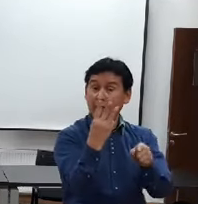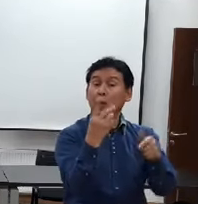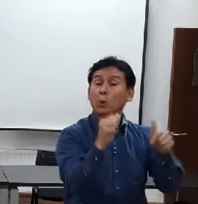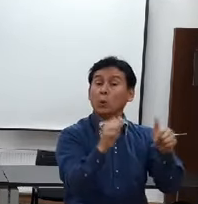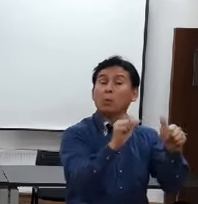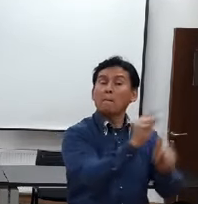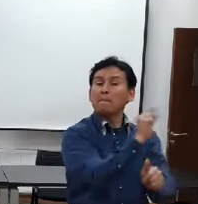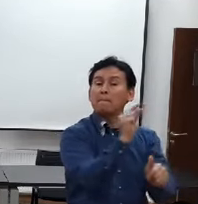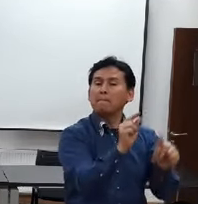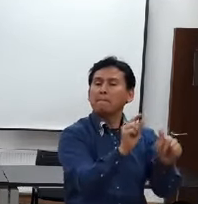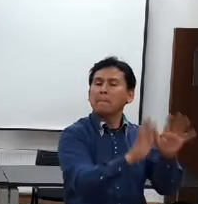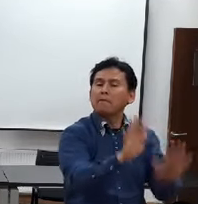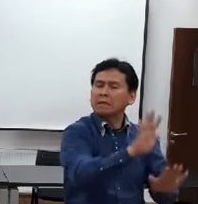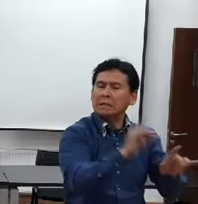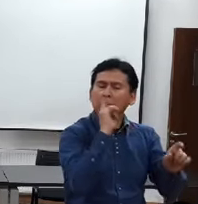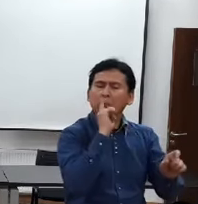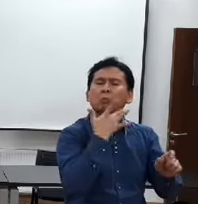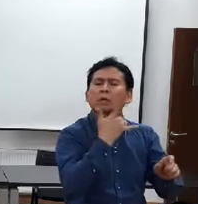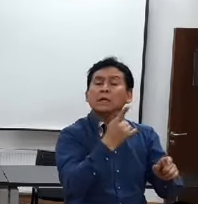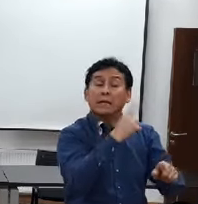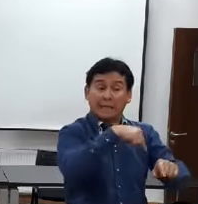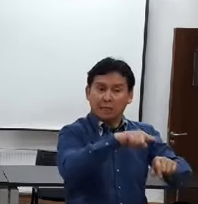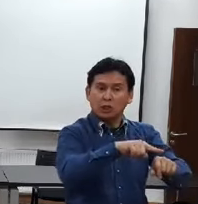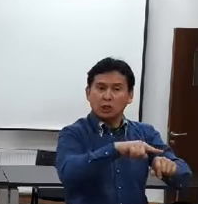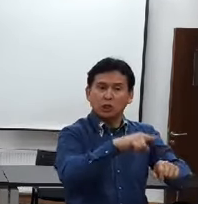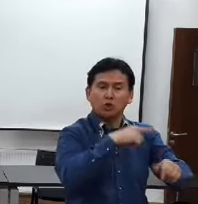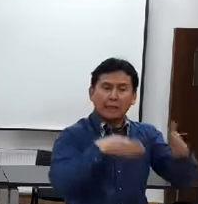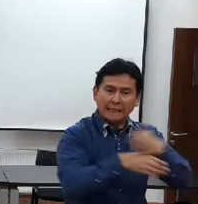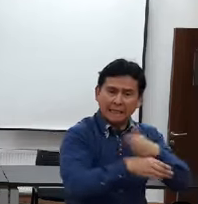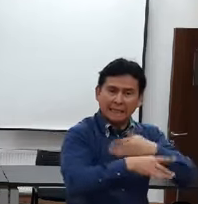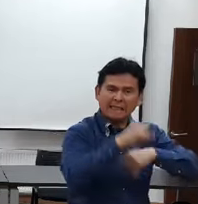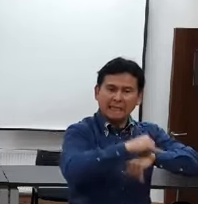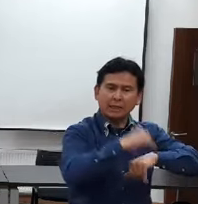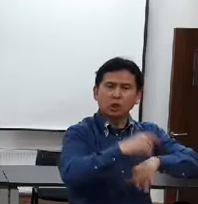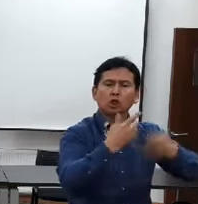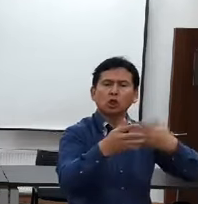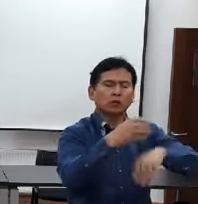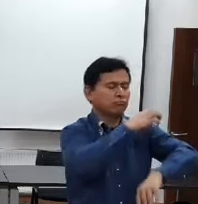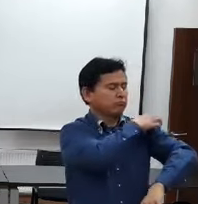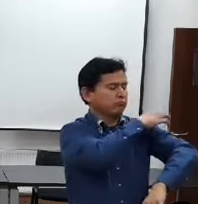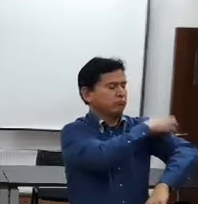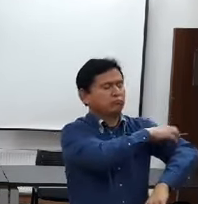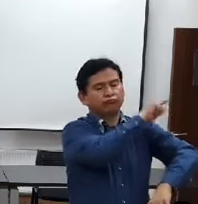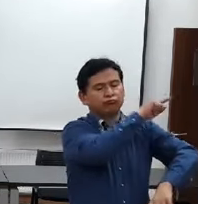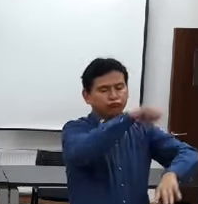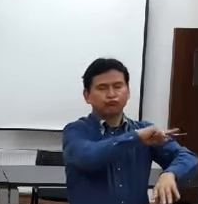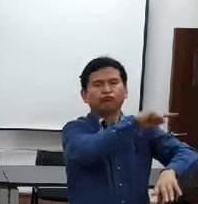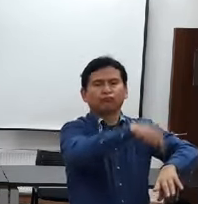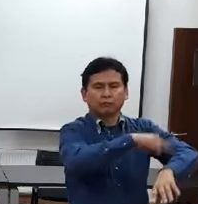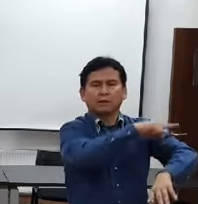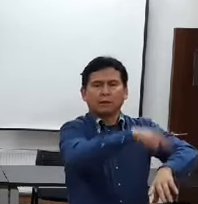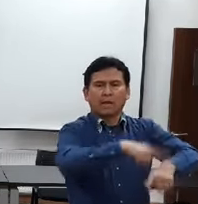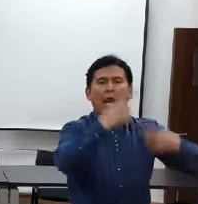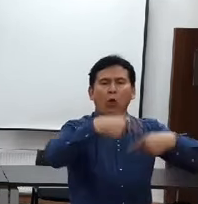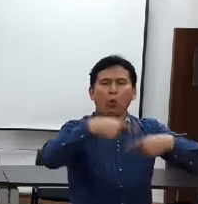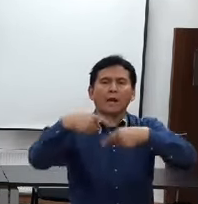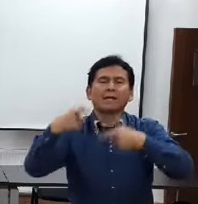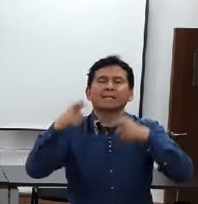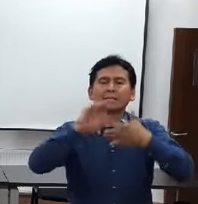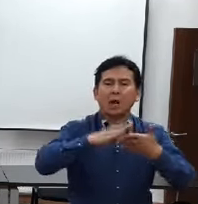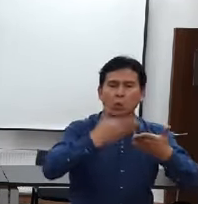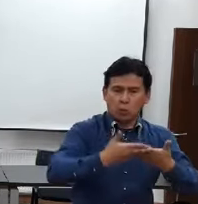cuarentena preventiva por provenir o ingresar a la región de Aysén por las distintas aduanas sanitarias que tenemos en la